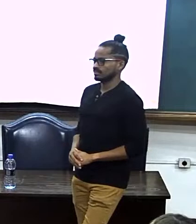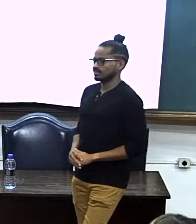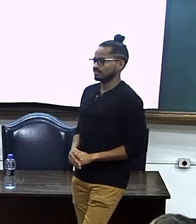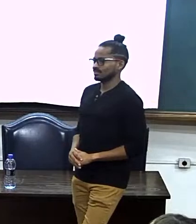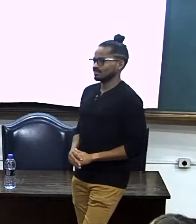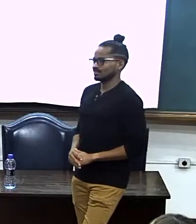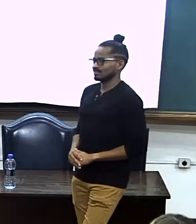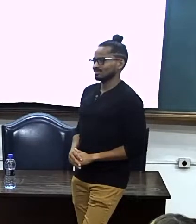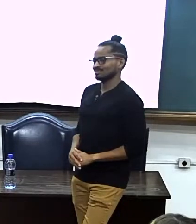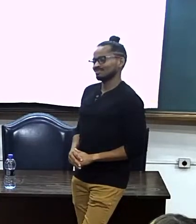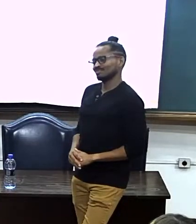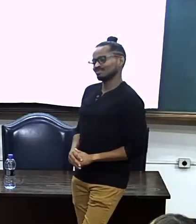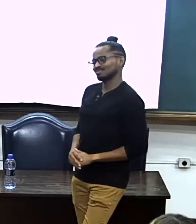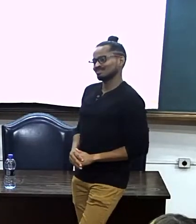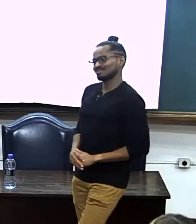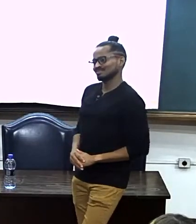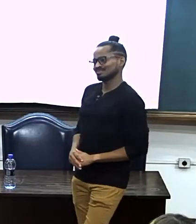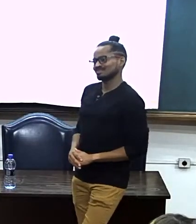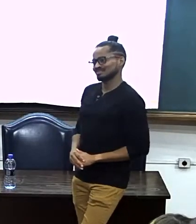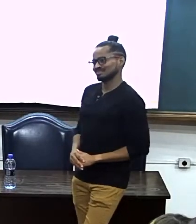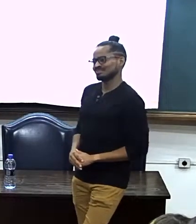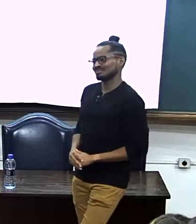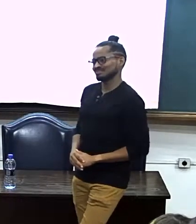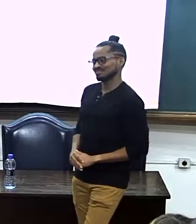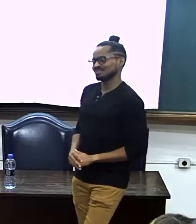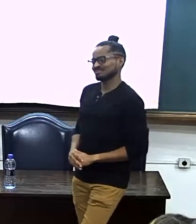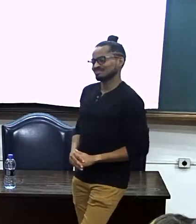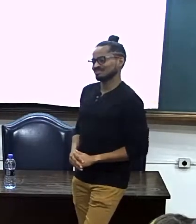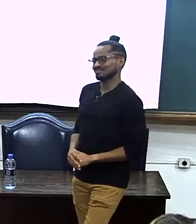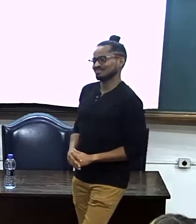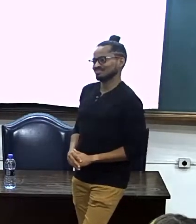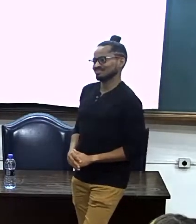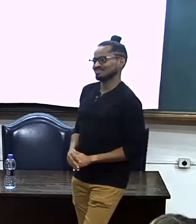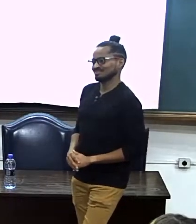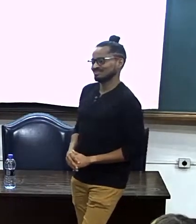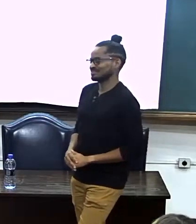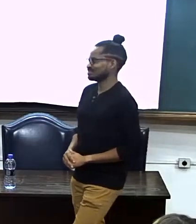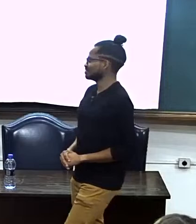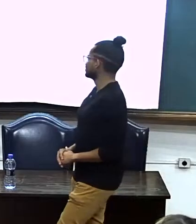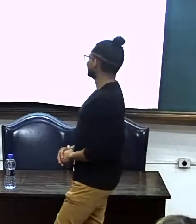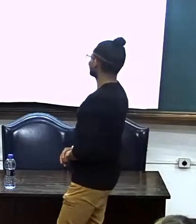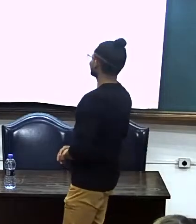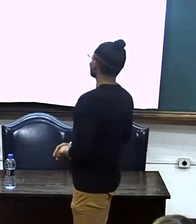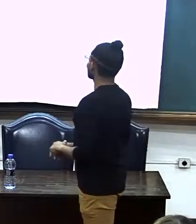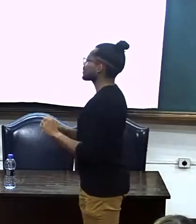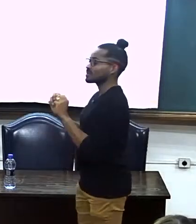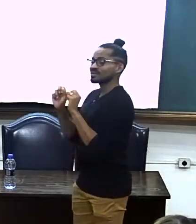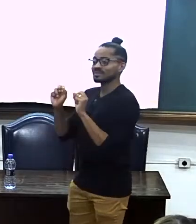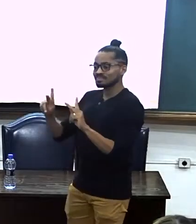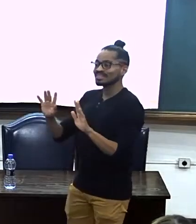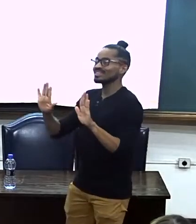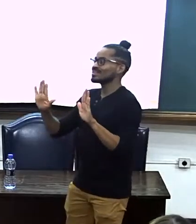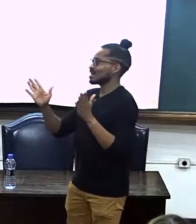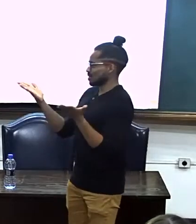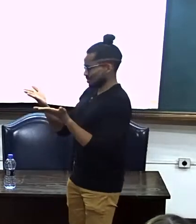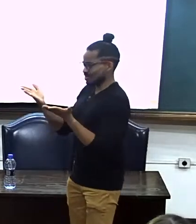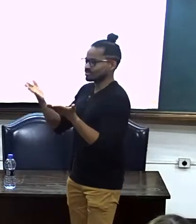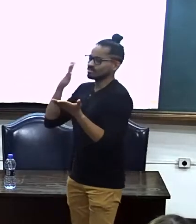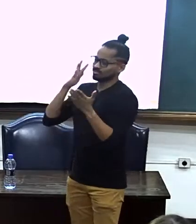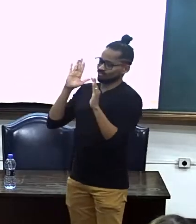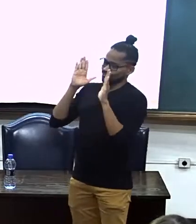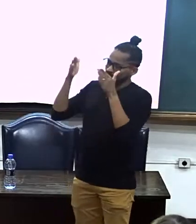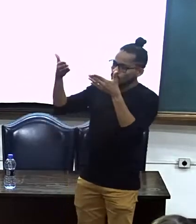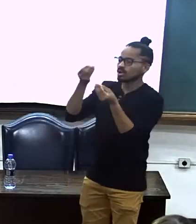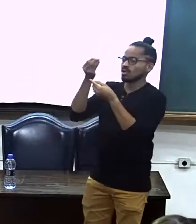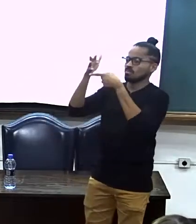subjacente, a estrutura prosódica abstrata. Okay. So now let's look at the prosodic organization into